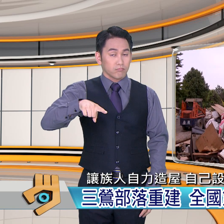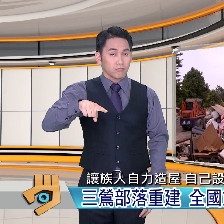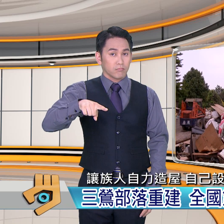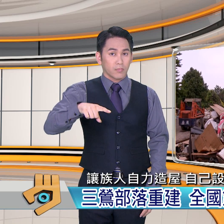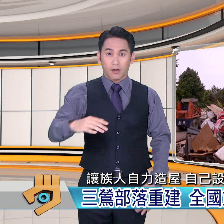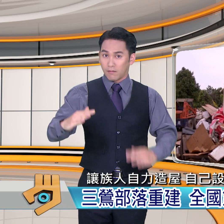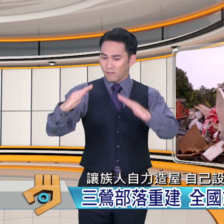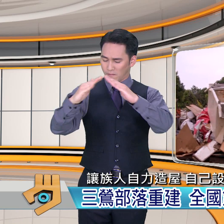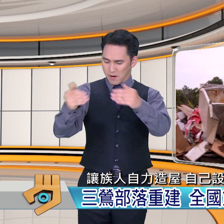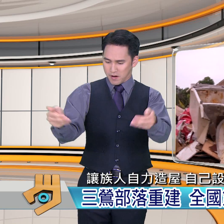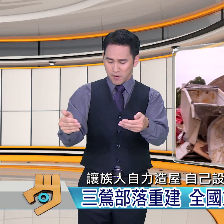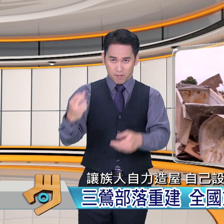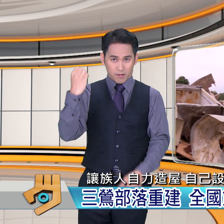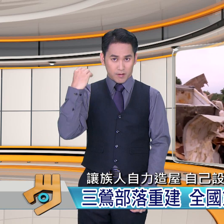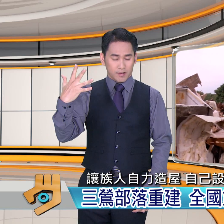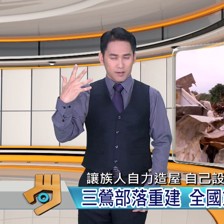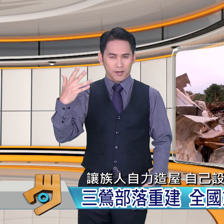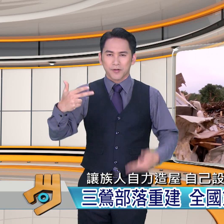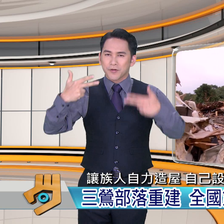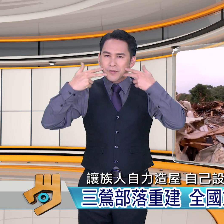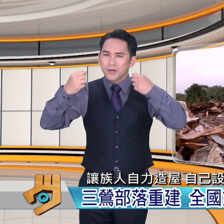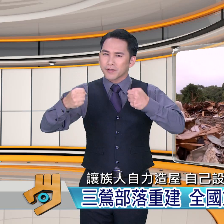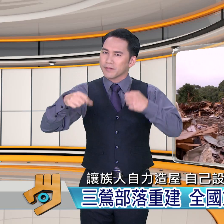己设计新家。